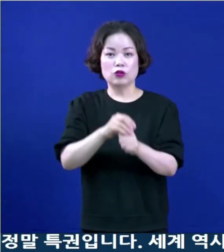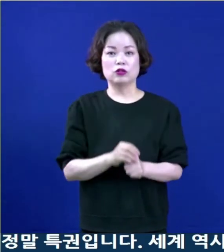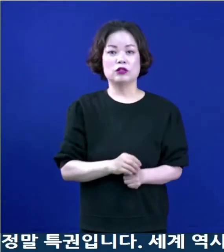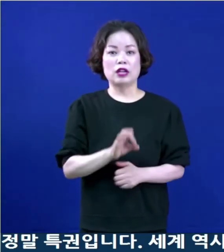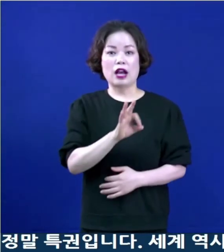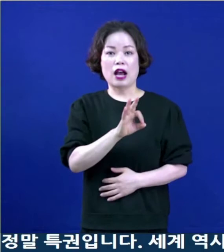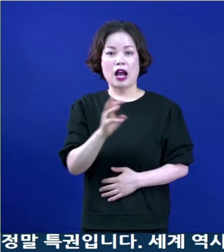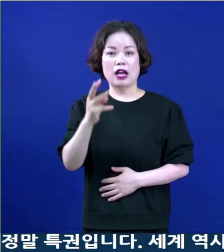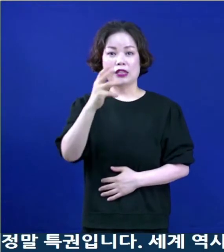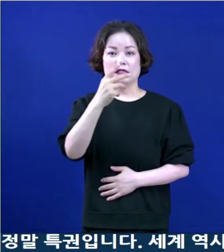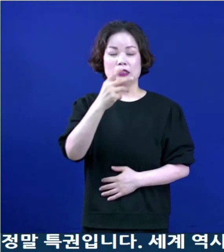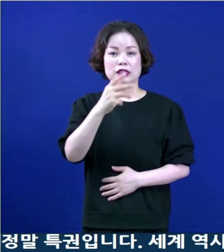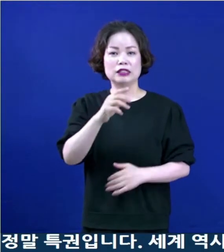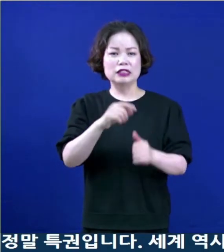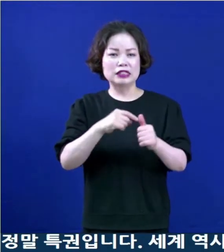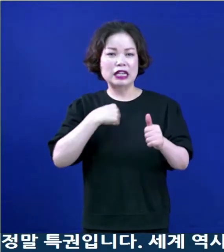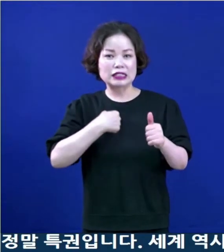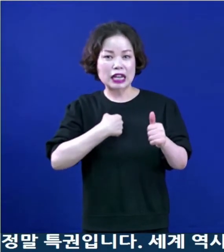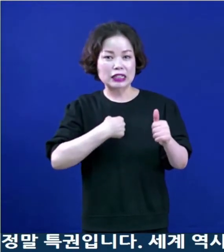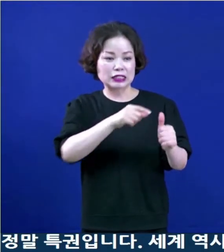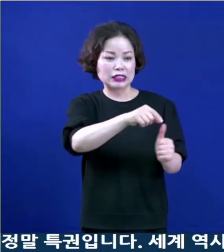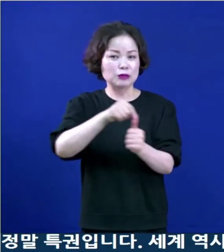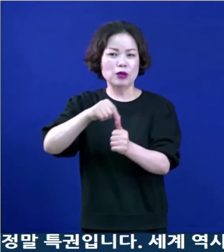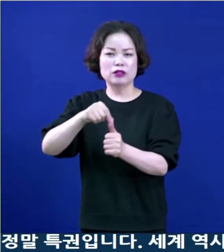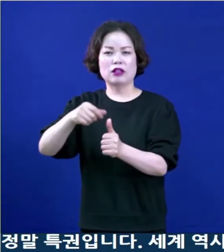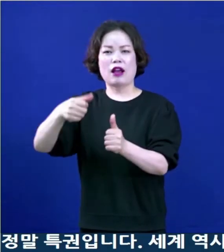아우구스투스를 자기 양자로 삼은 겁니다.